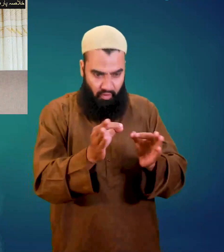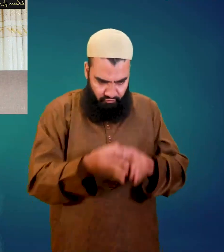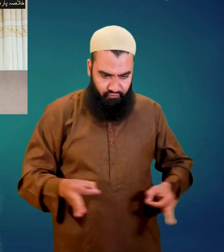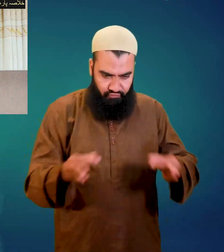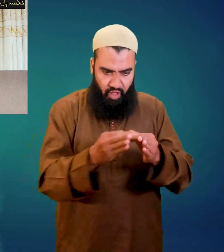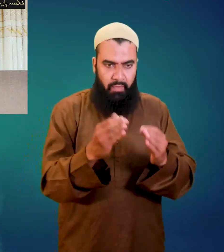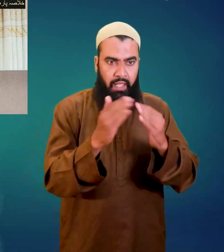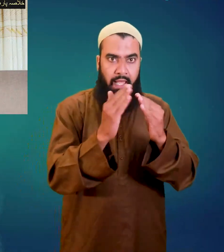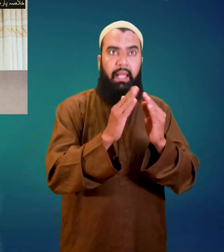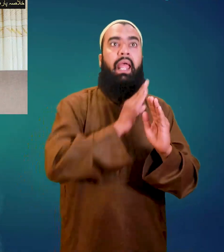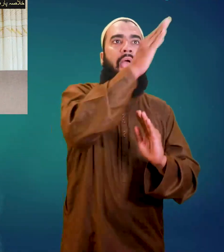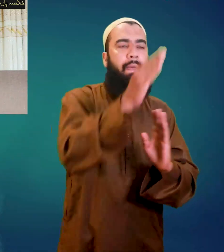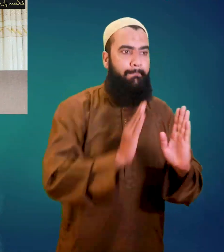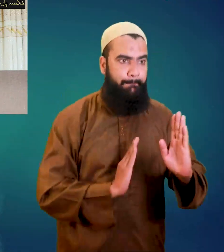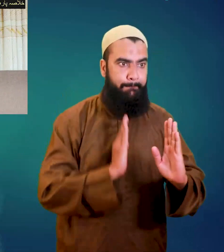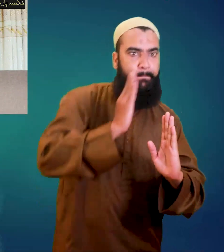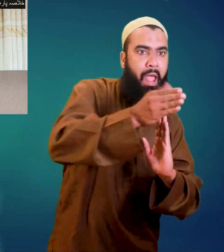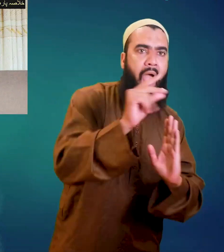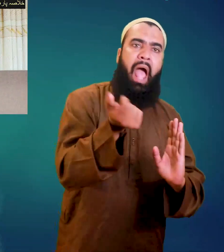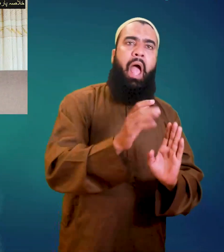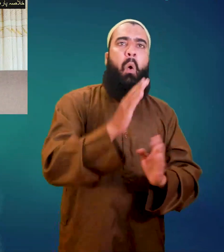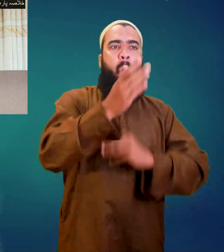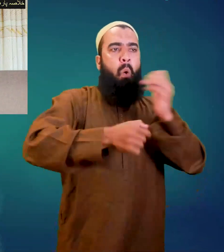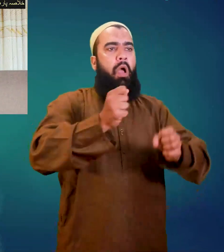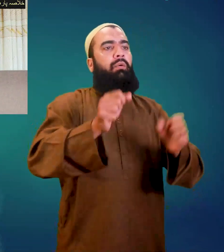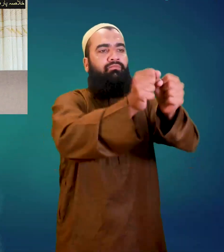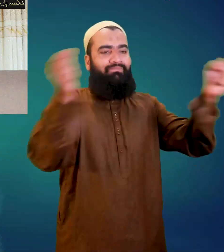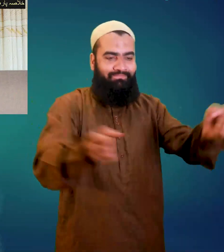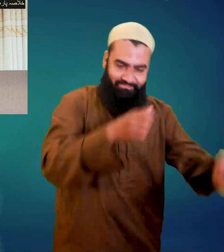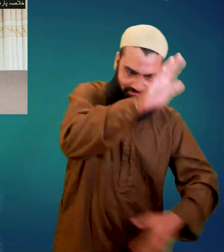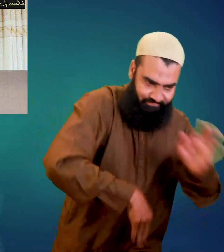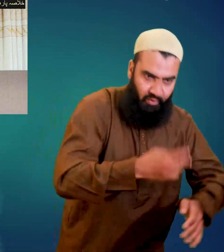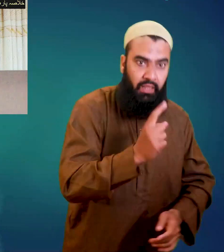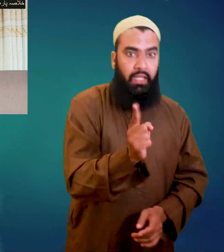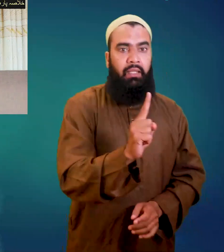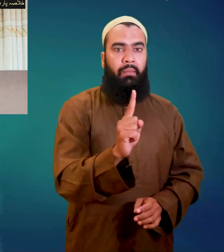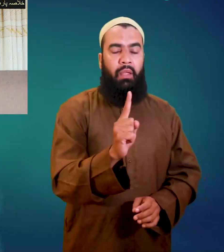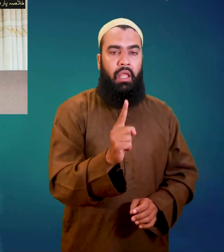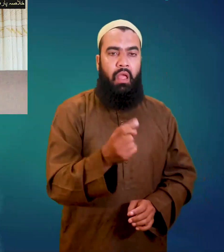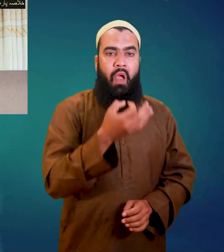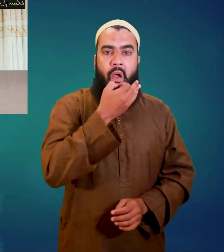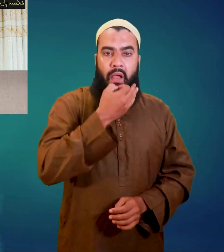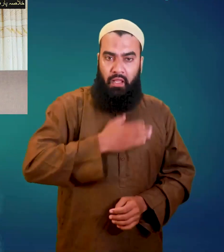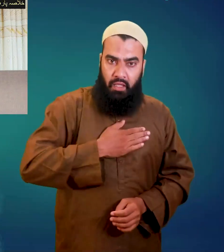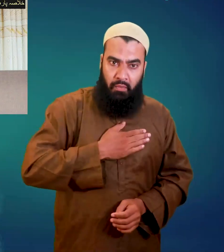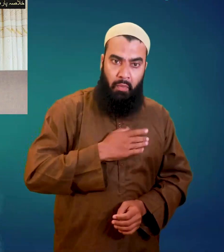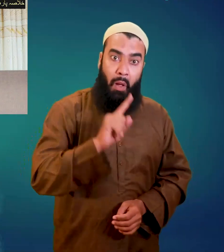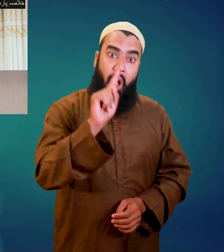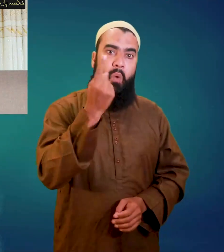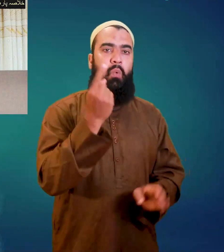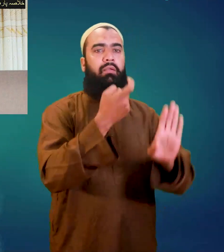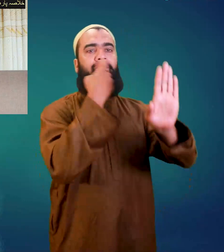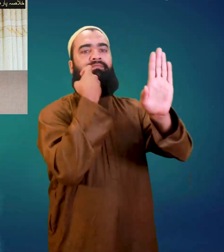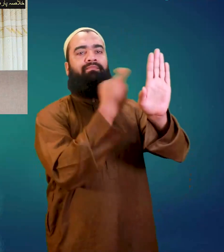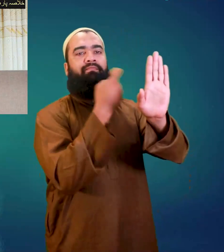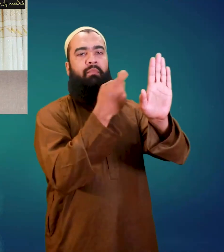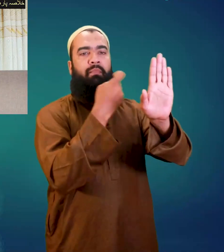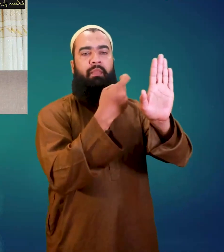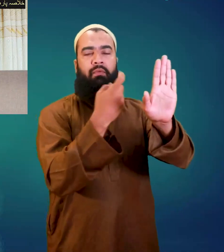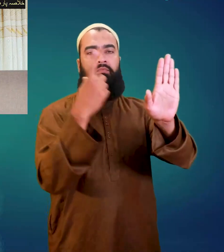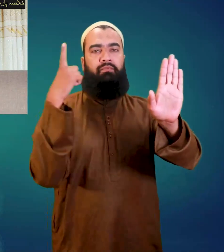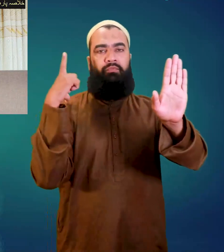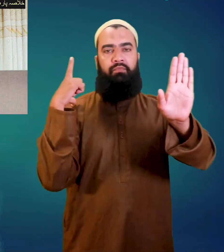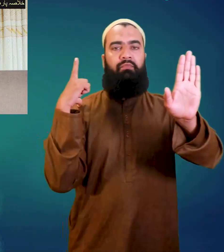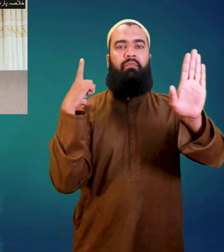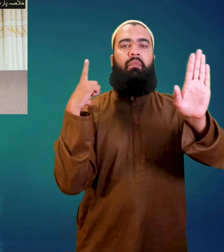کہ اجازت لینی چاہیے، غیر بیوتکم حتی تستأنسوا، یہاں تک کہ تم ان